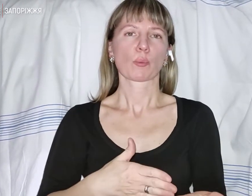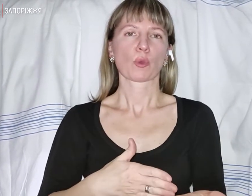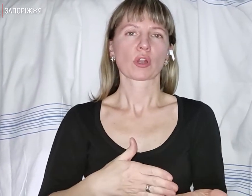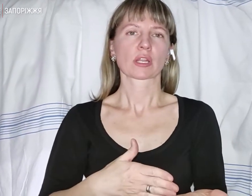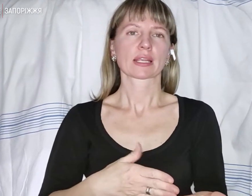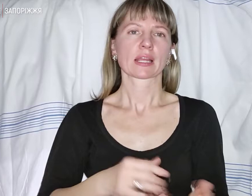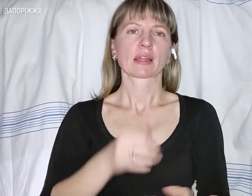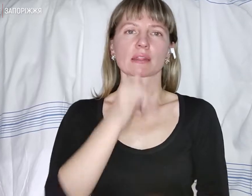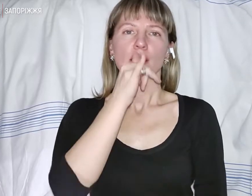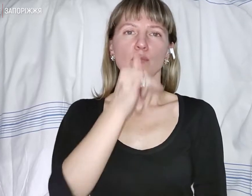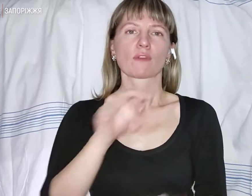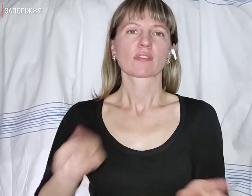Да, давай,